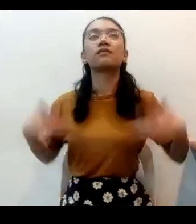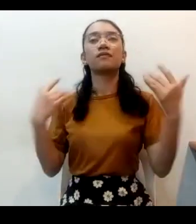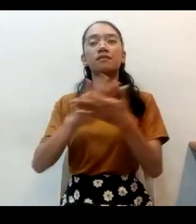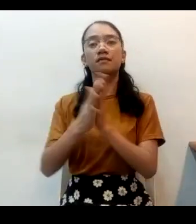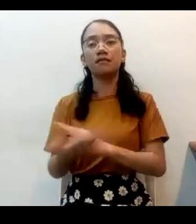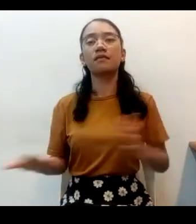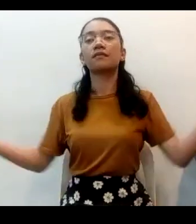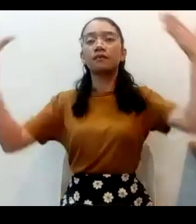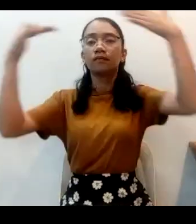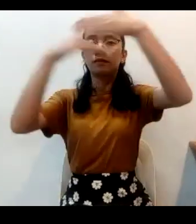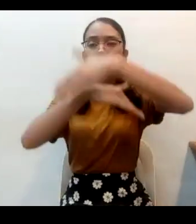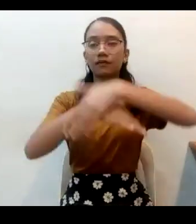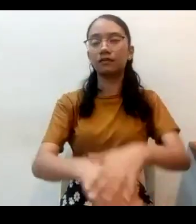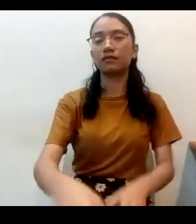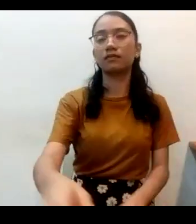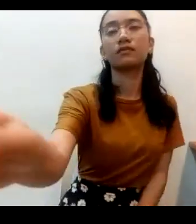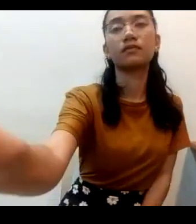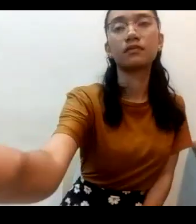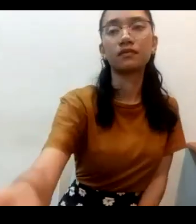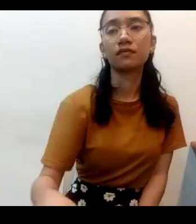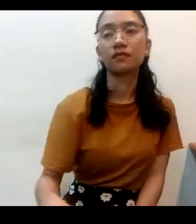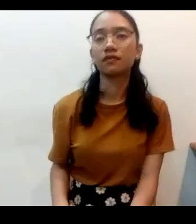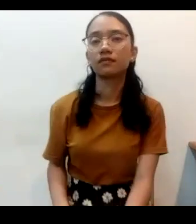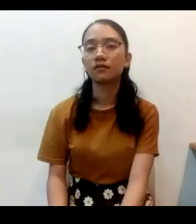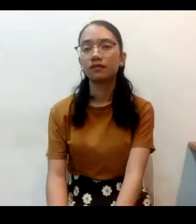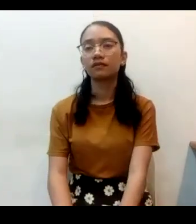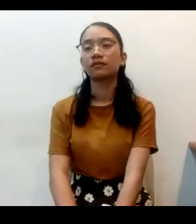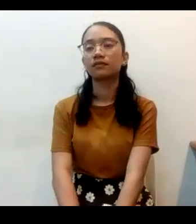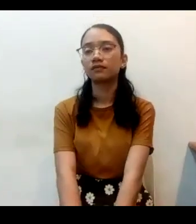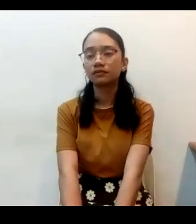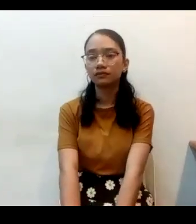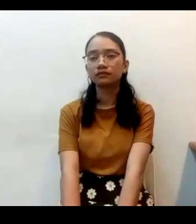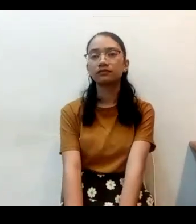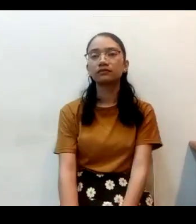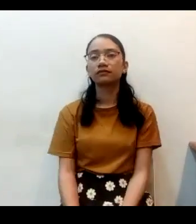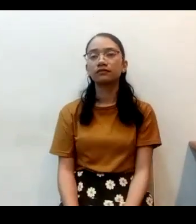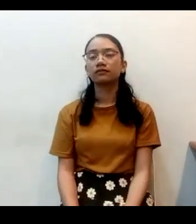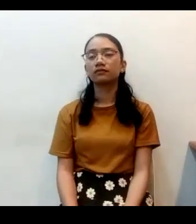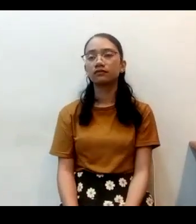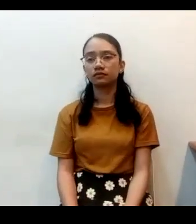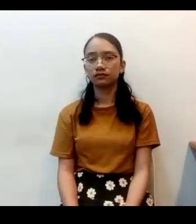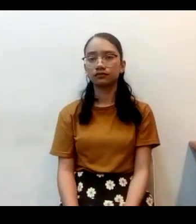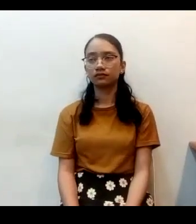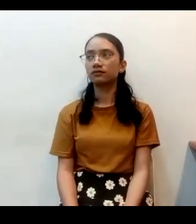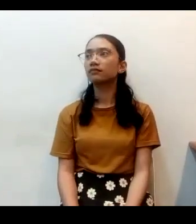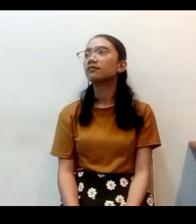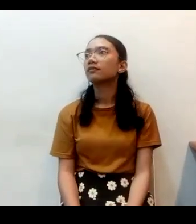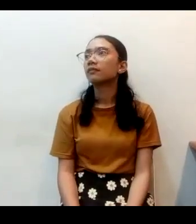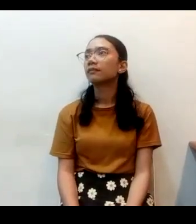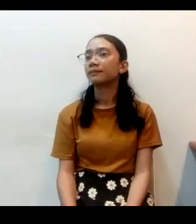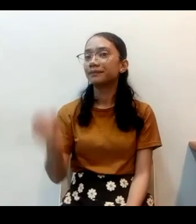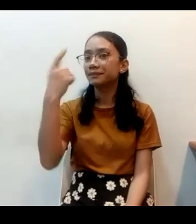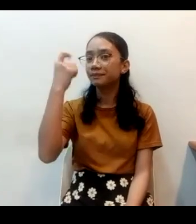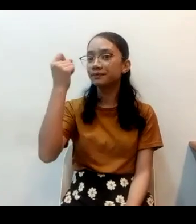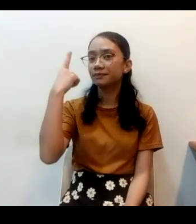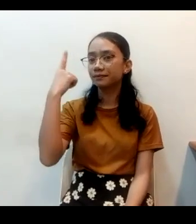ating spiritual na mata, ngunit dahil po sa kasalanan at sa makasanliwat ng bagay, yung ating pong mata ay lalabog ng lalabog. Naintindihan